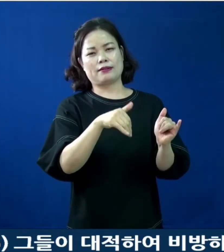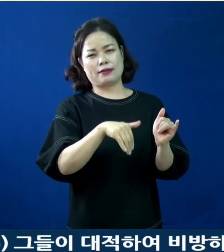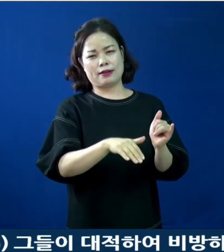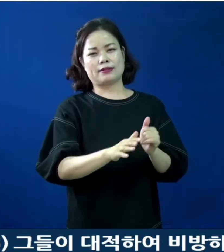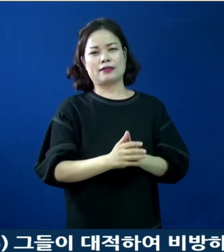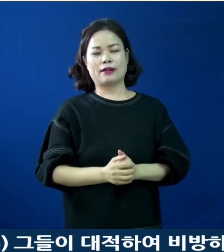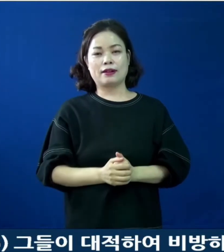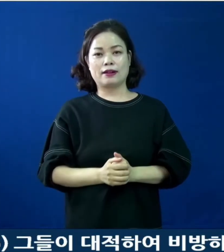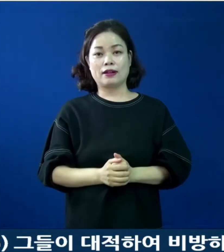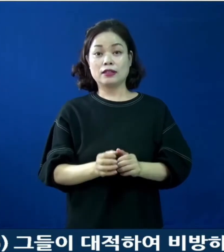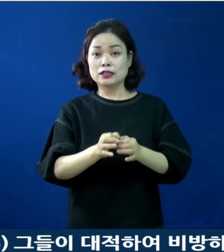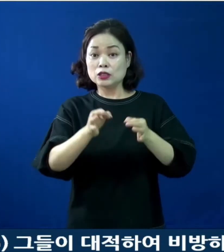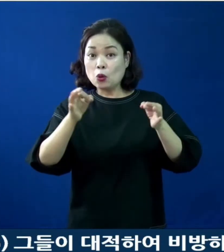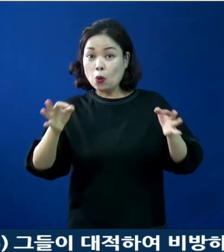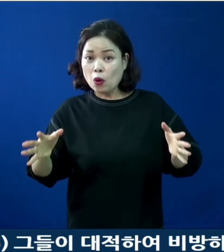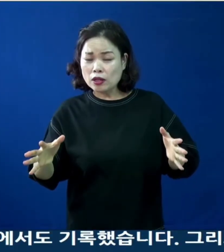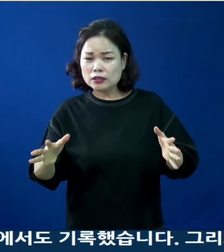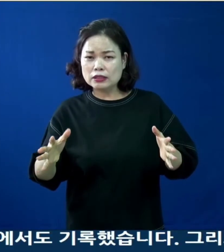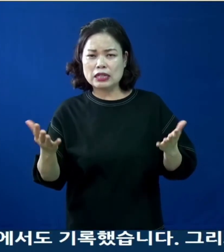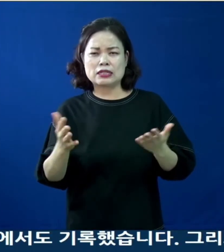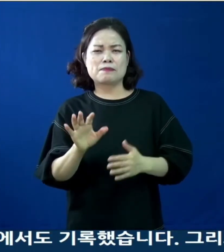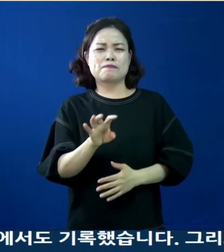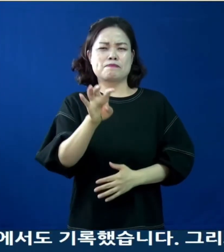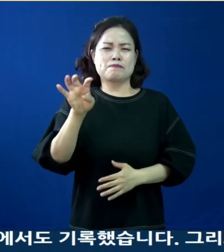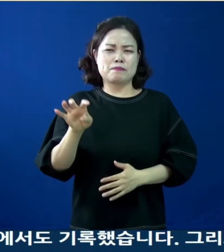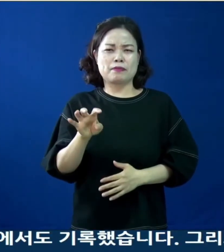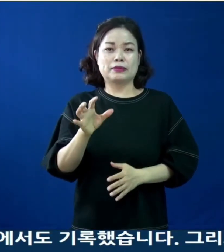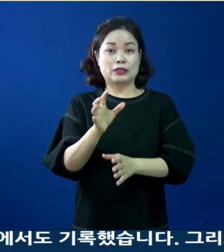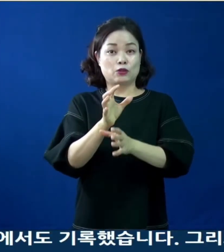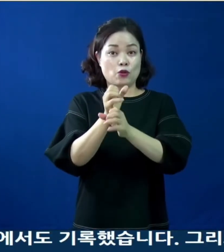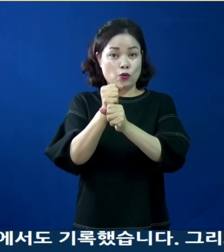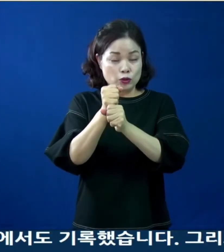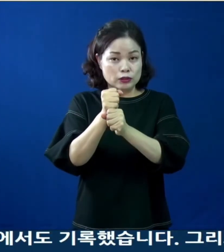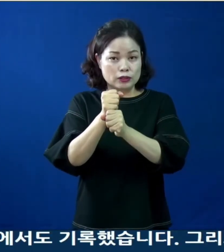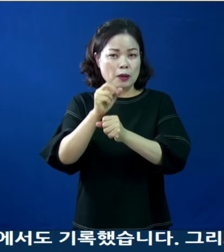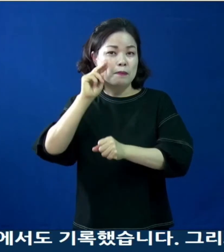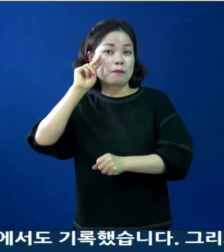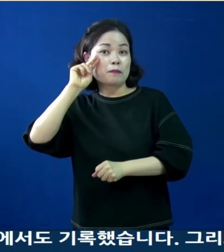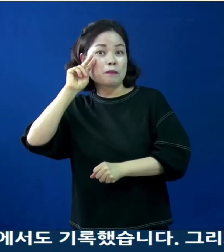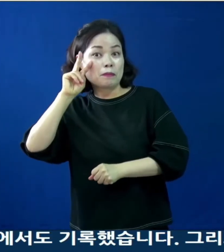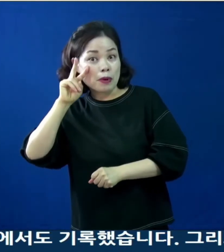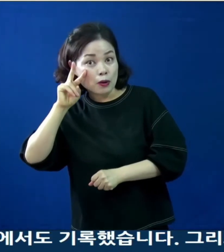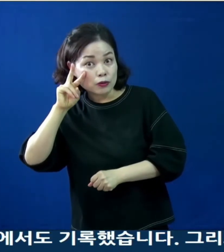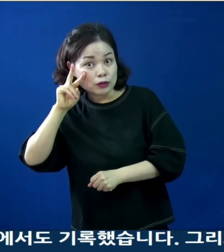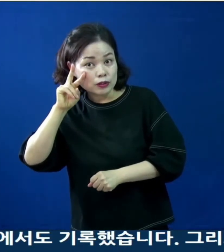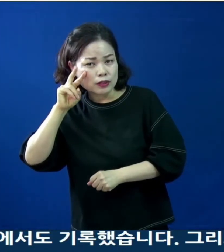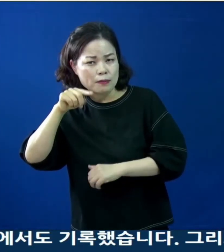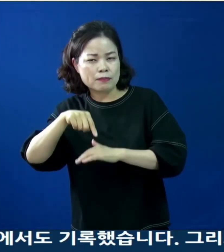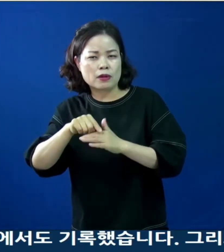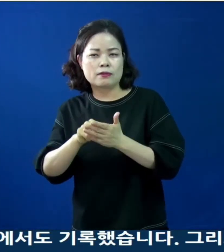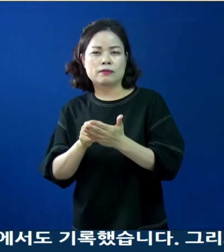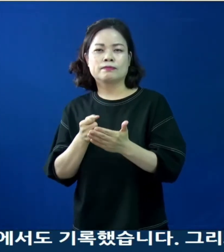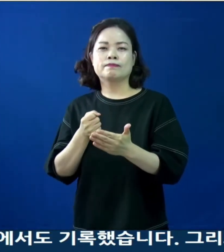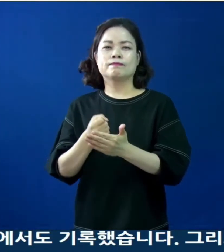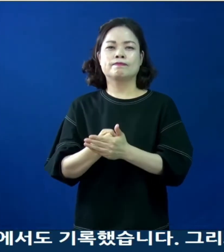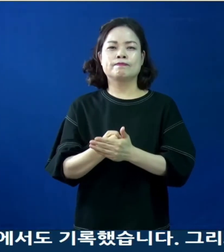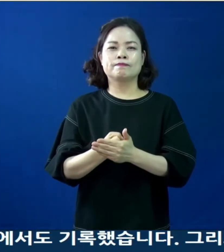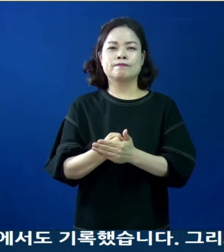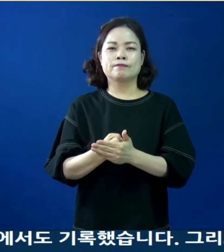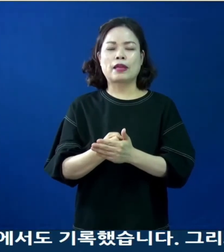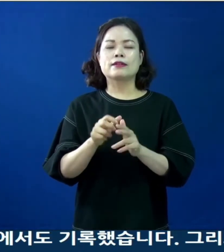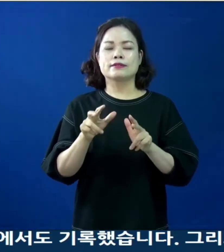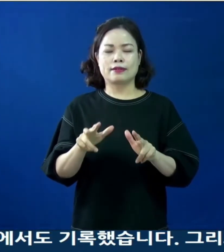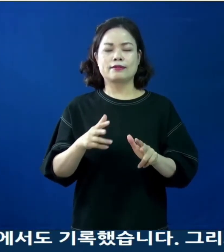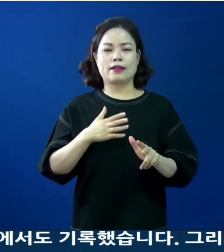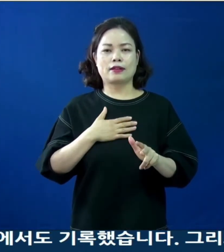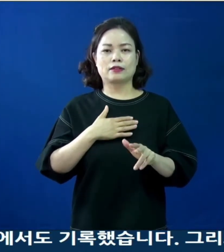이게 이제 그동안 있었던 일이 반복이기 때문에 여기는 그냥 요약만 했고요. 바울이 여기서 마음의 결심을 하는 겁니다. 이제